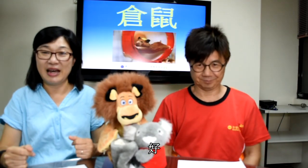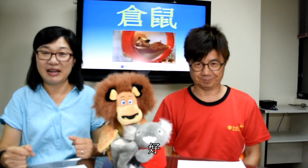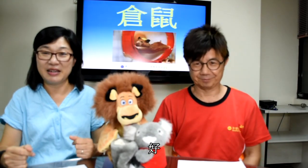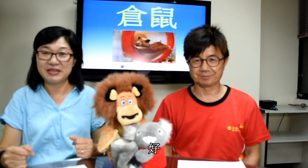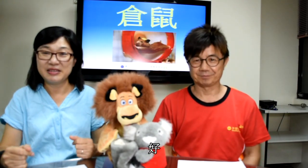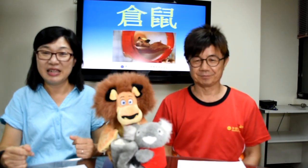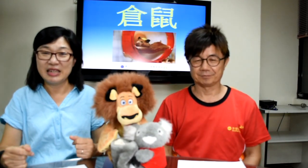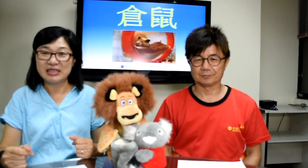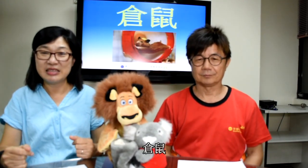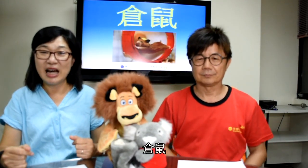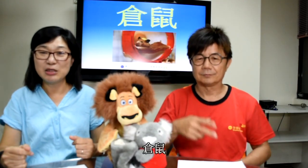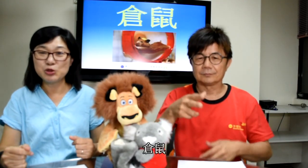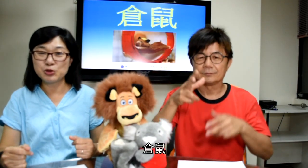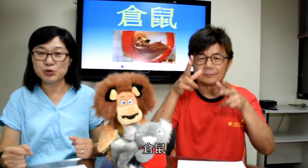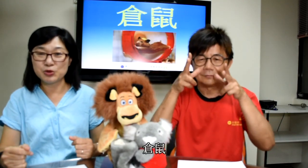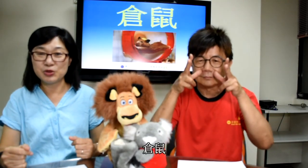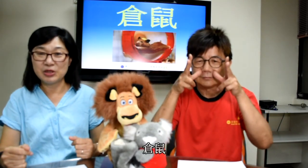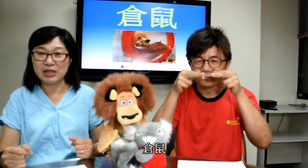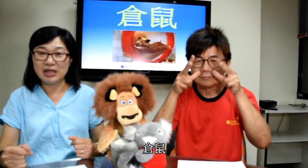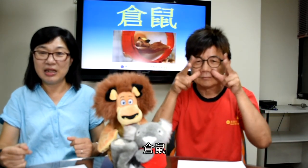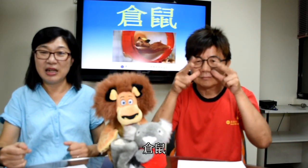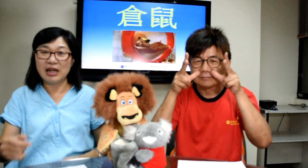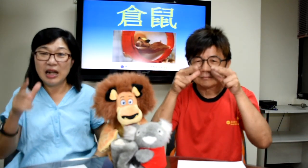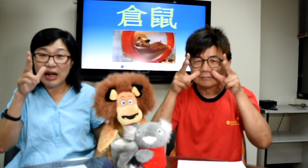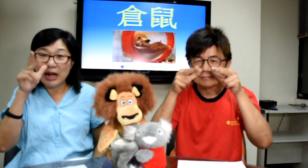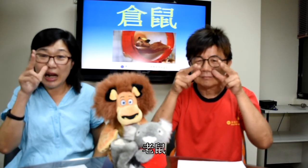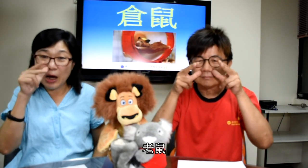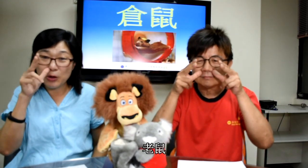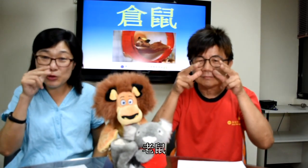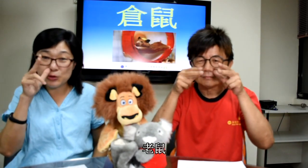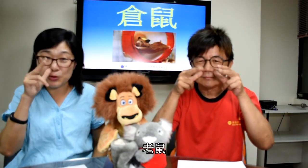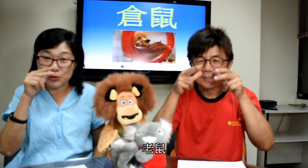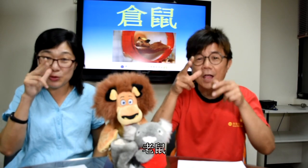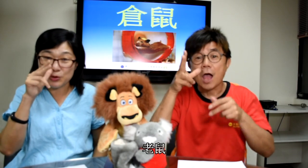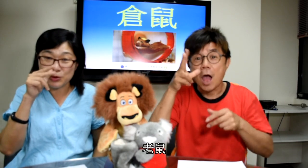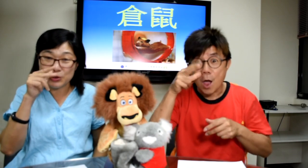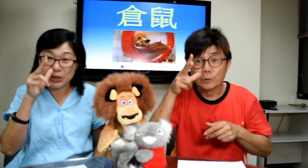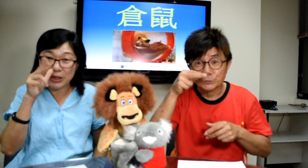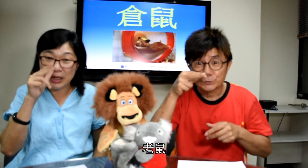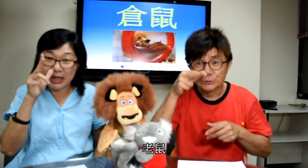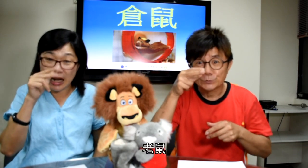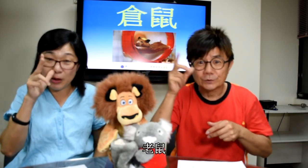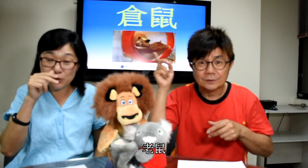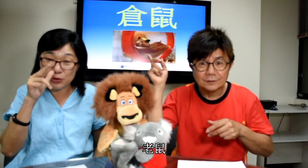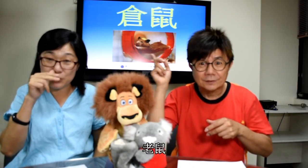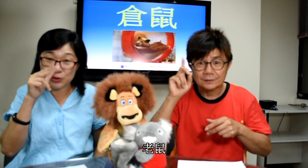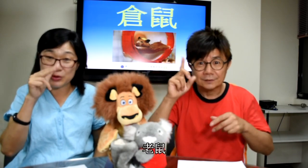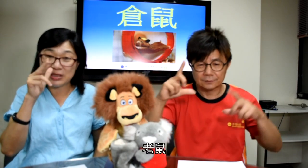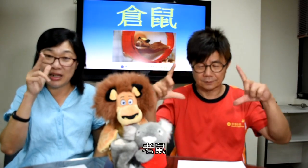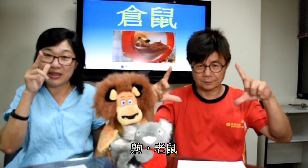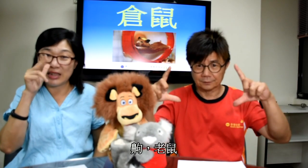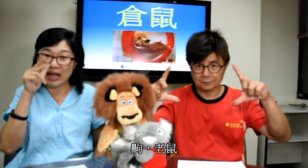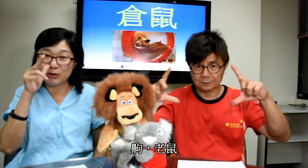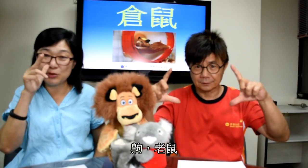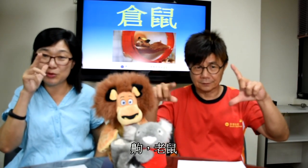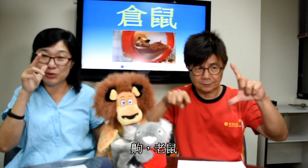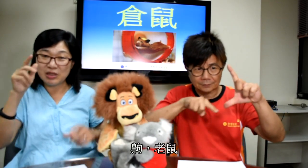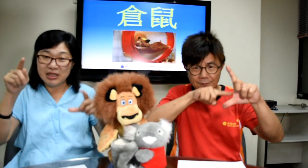好，仓鼠，老鼠，老鼠啊，老鼠，